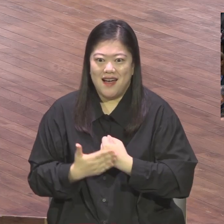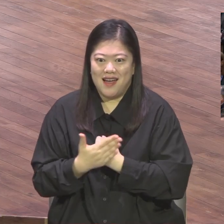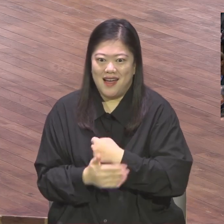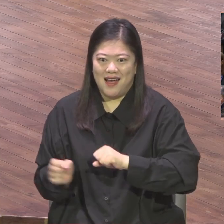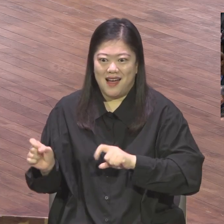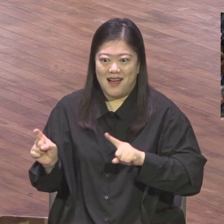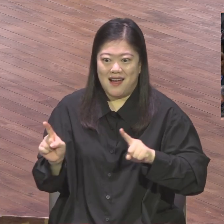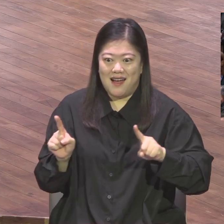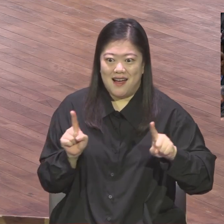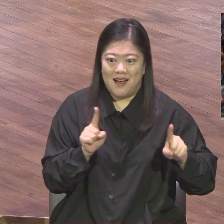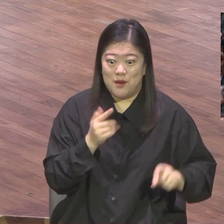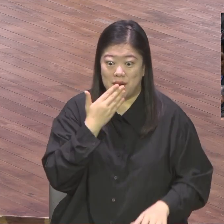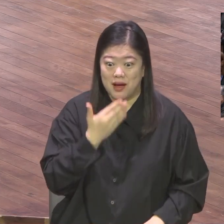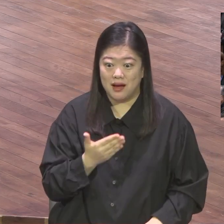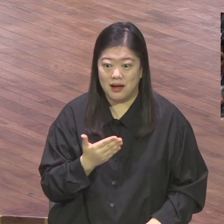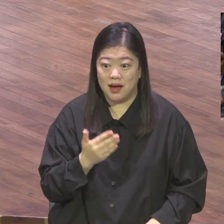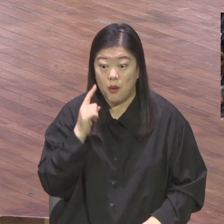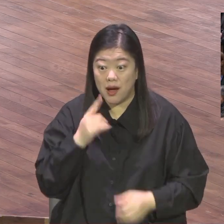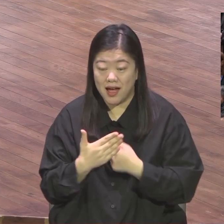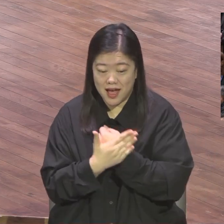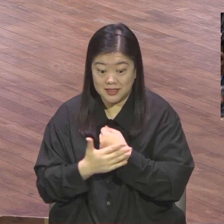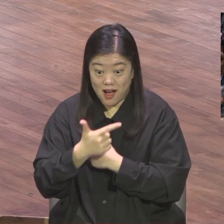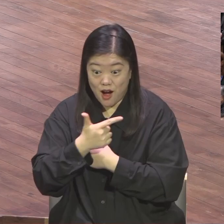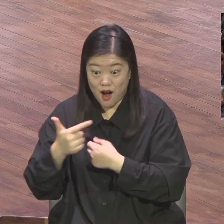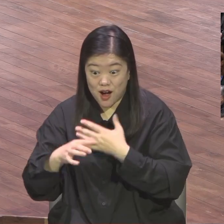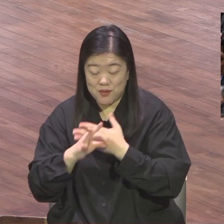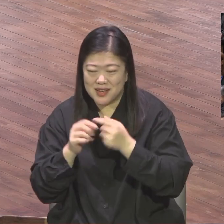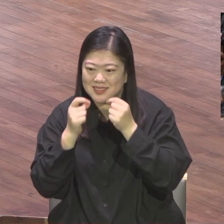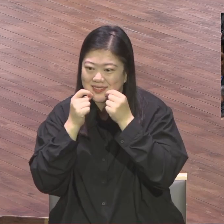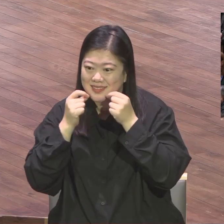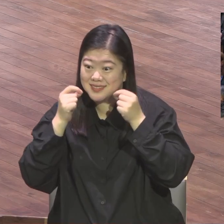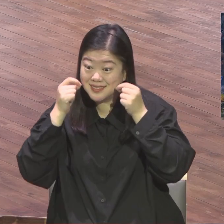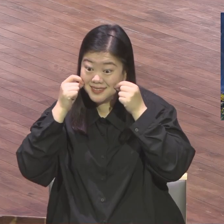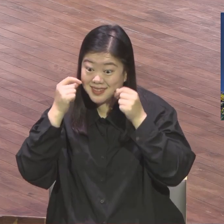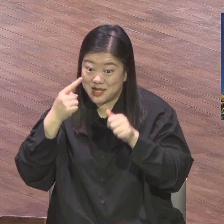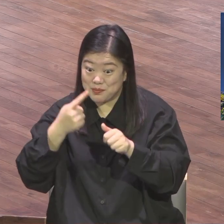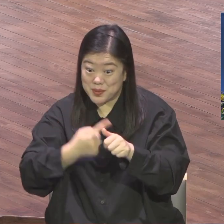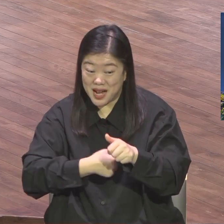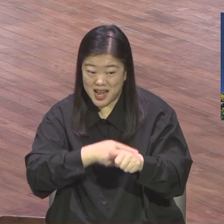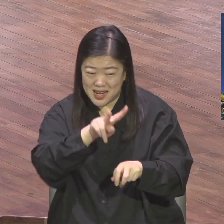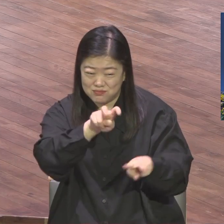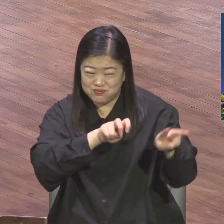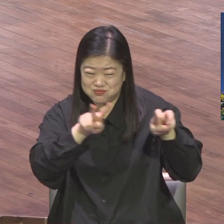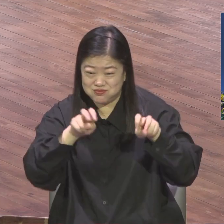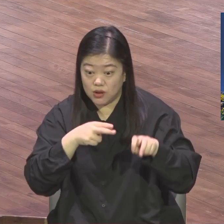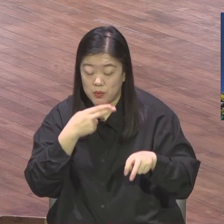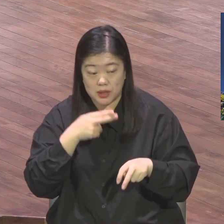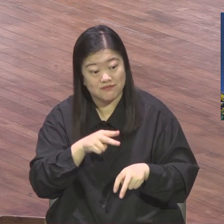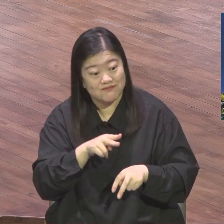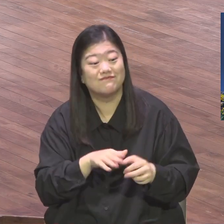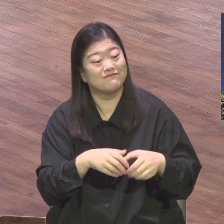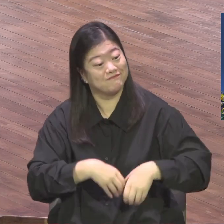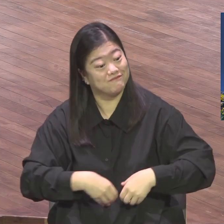은혜 받으면 미운 사람이 없어. 은혜 받으면요 막 마음에 분노 이거 없어요.